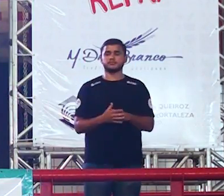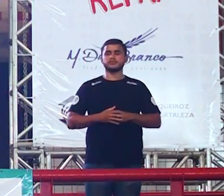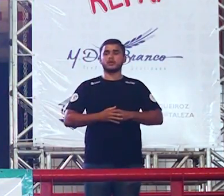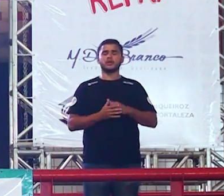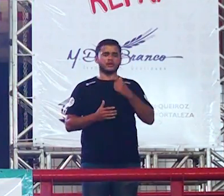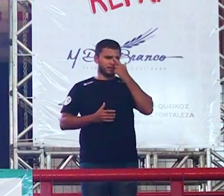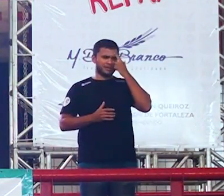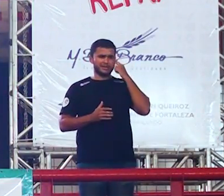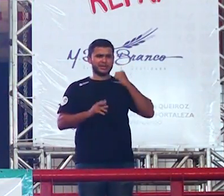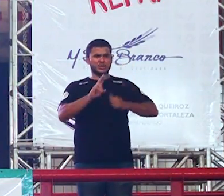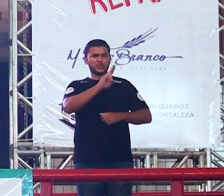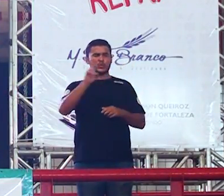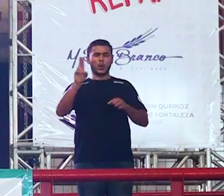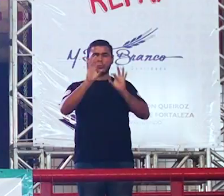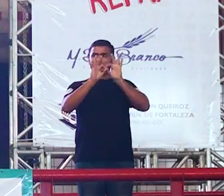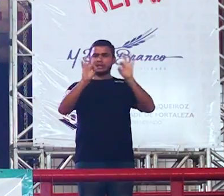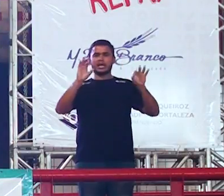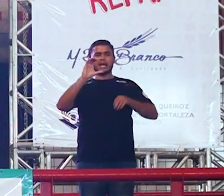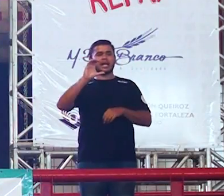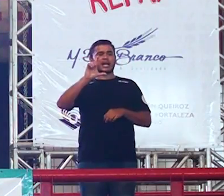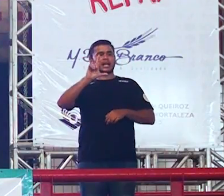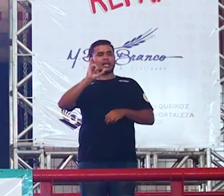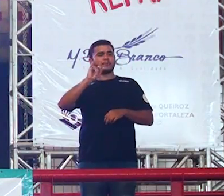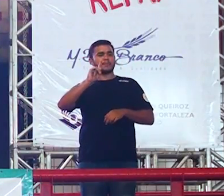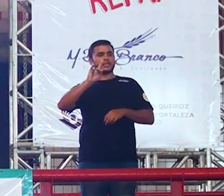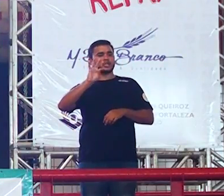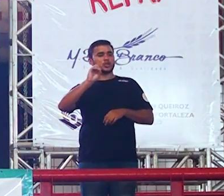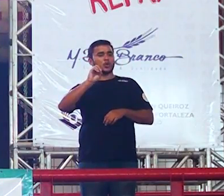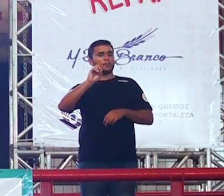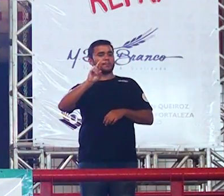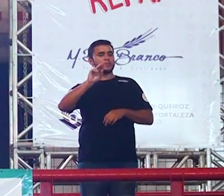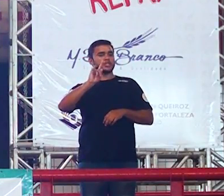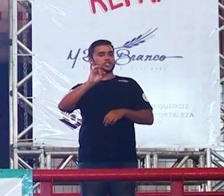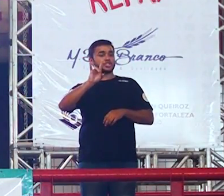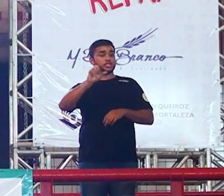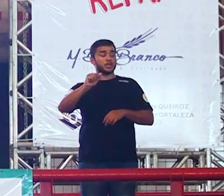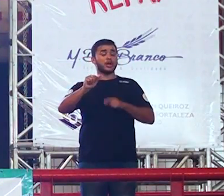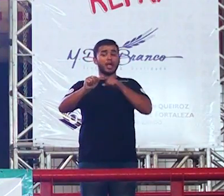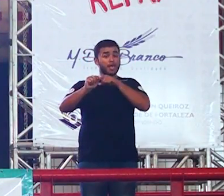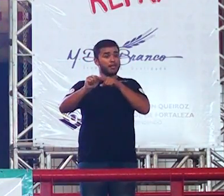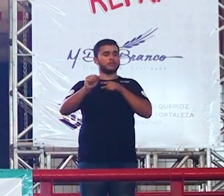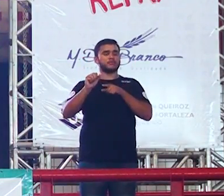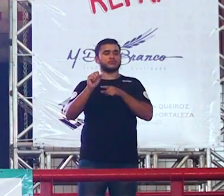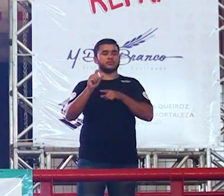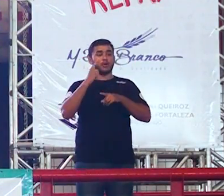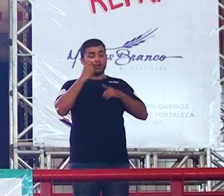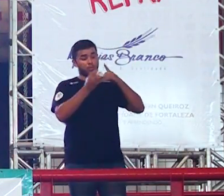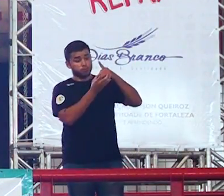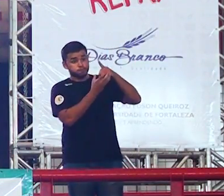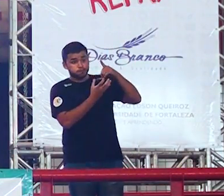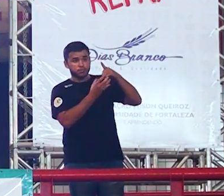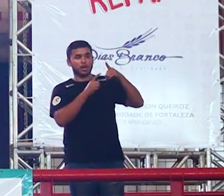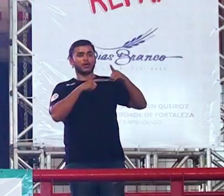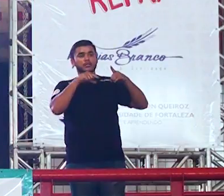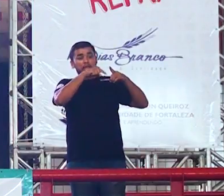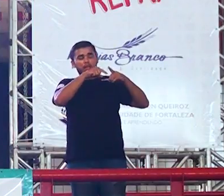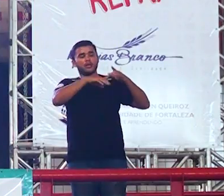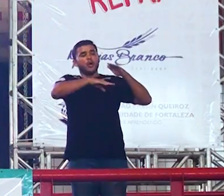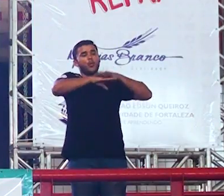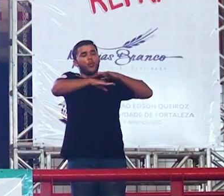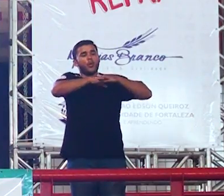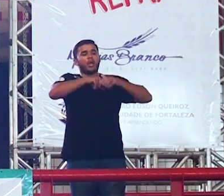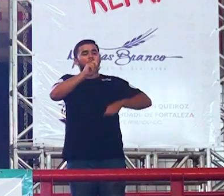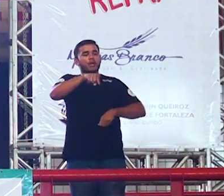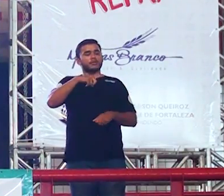uma criptorquidia? São os testículos que vão sair, né, do saco escrotal e